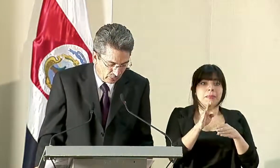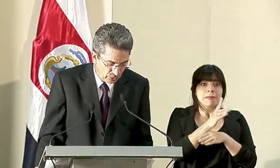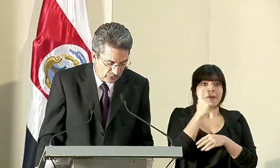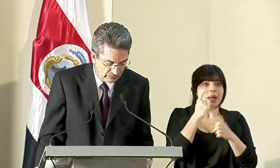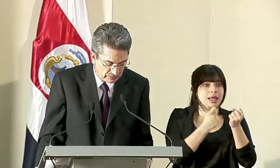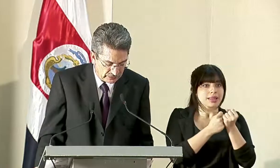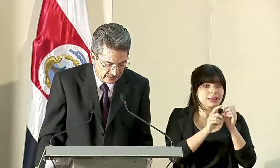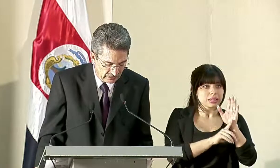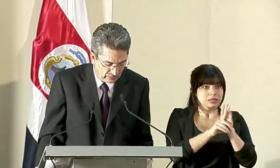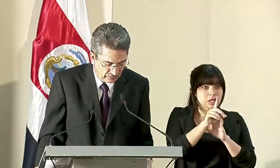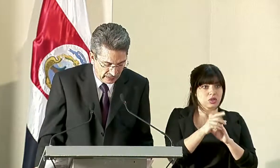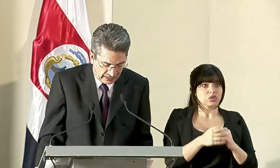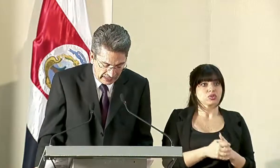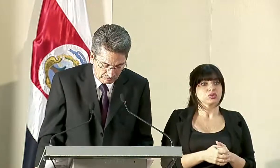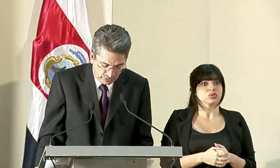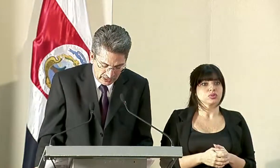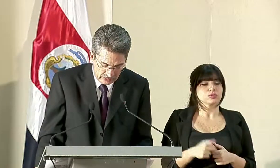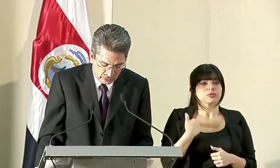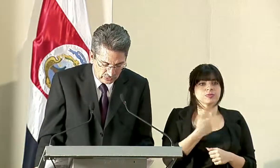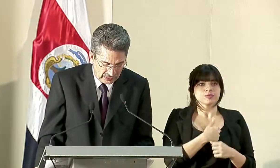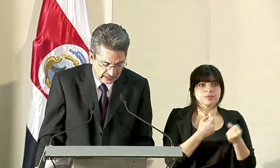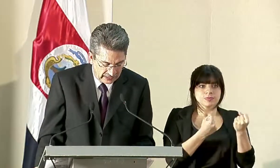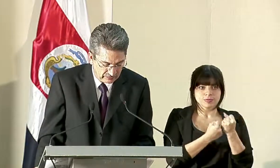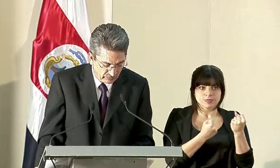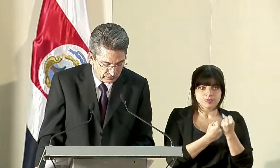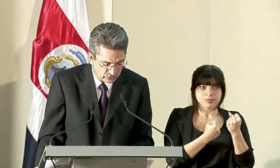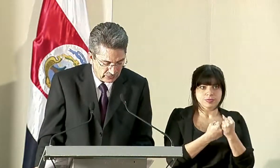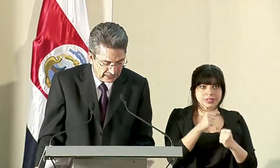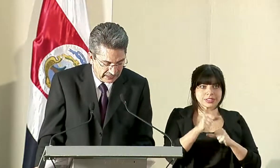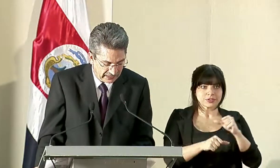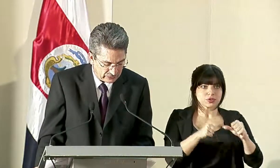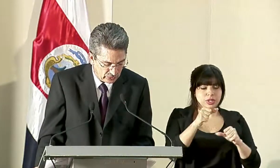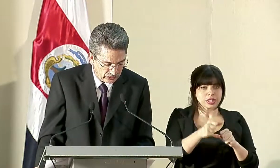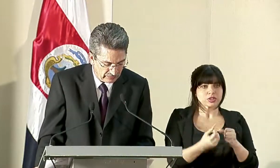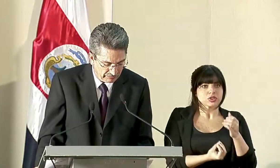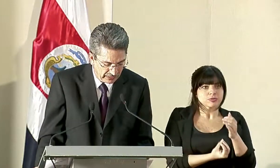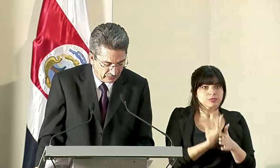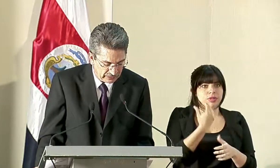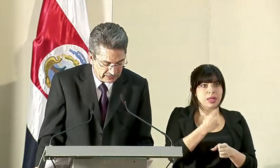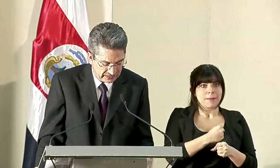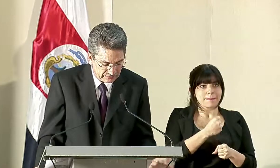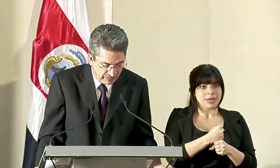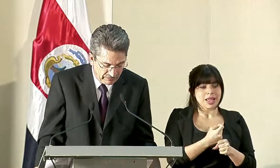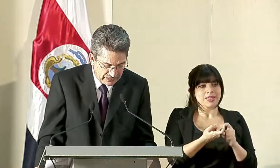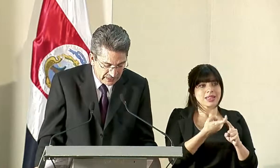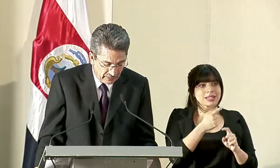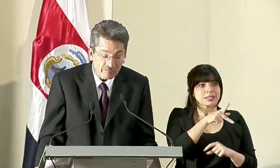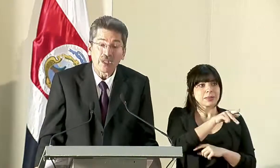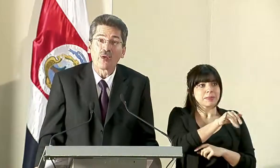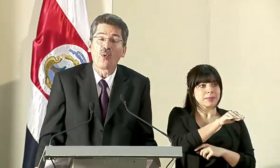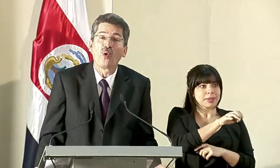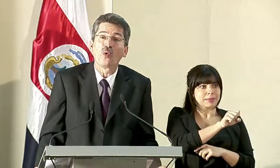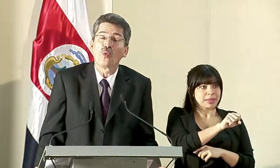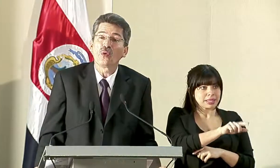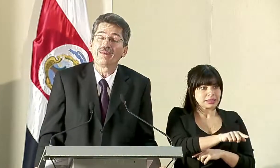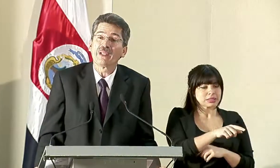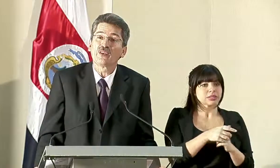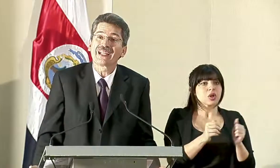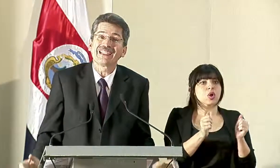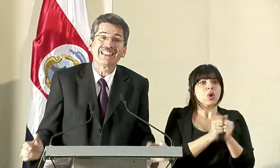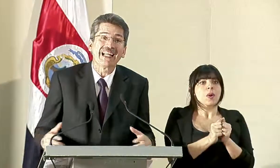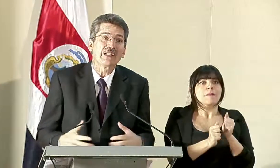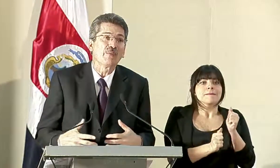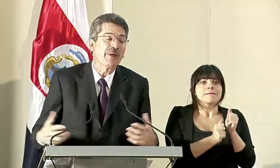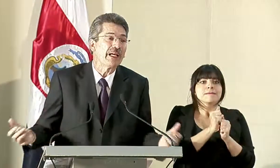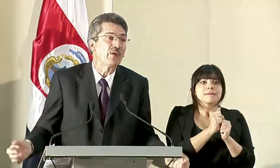para el Desarrollo hemos estado apoyando el esfuerzo de generación de empleo desde las pymes con una